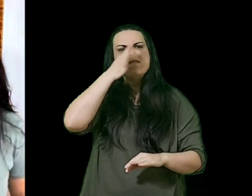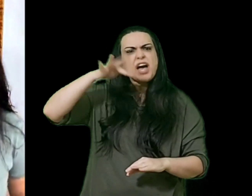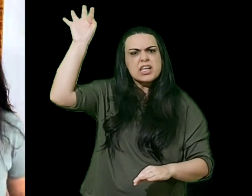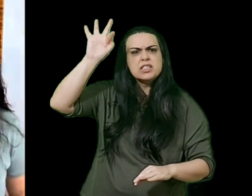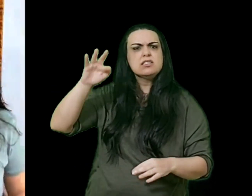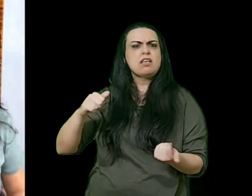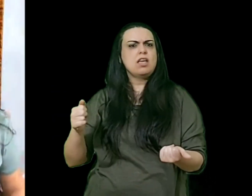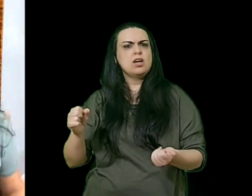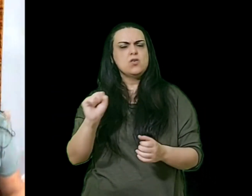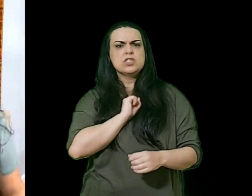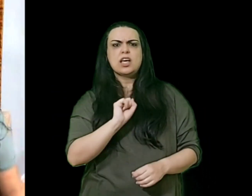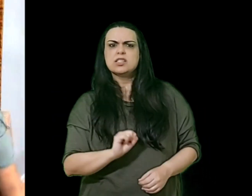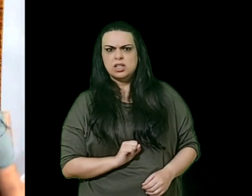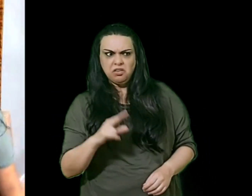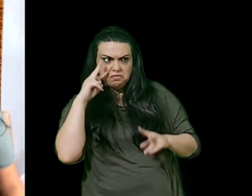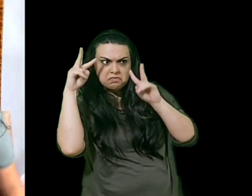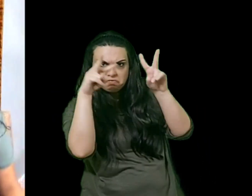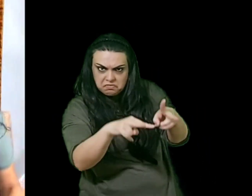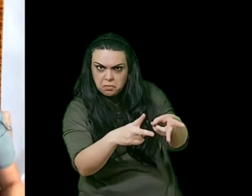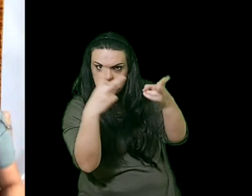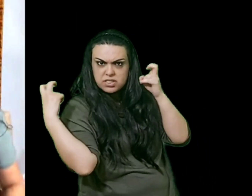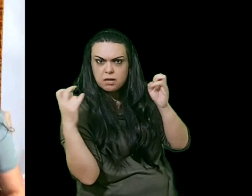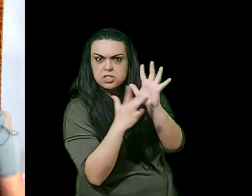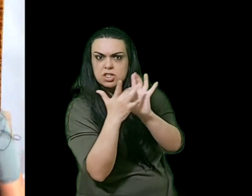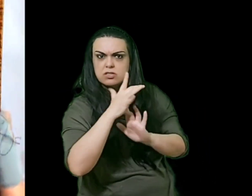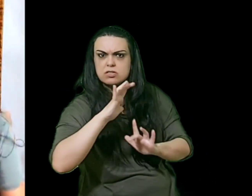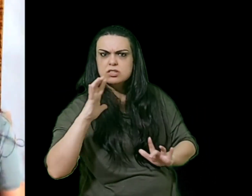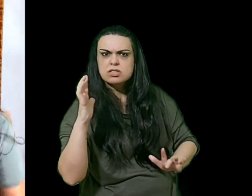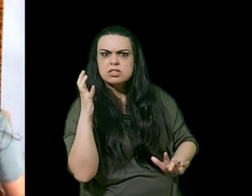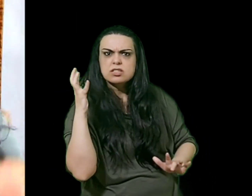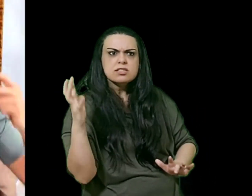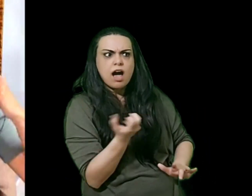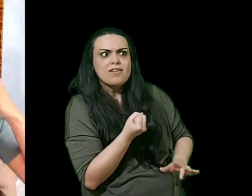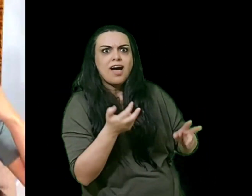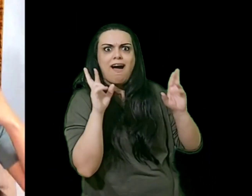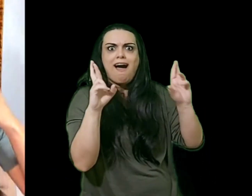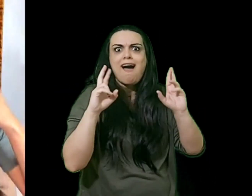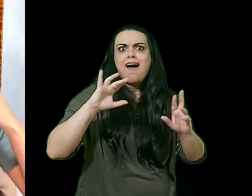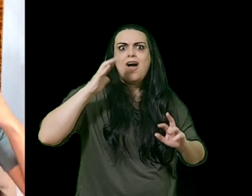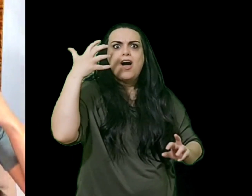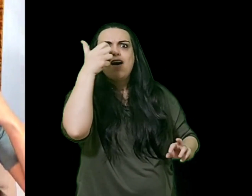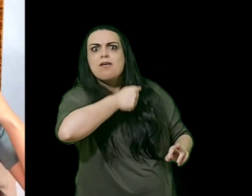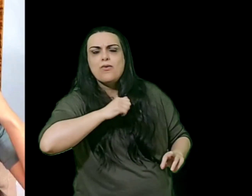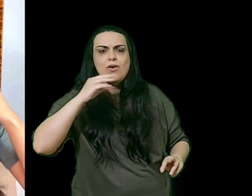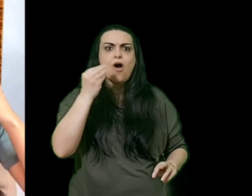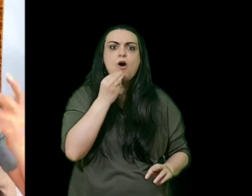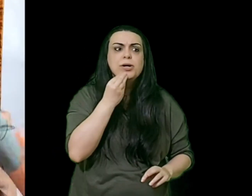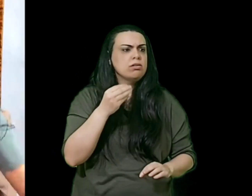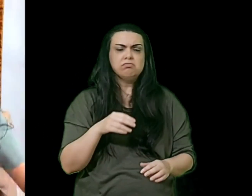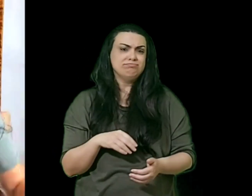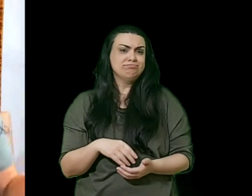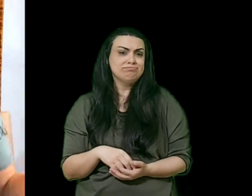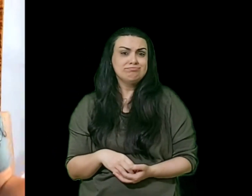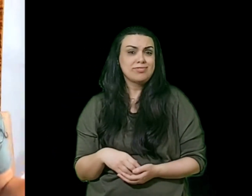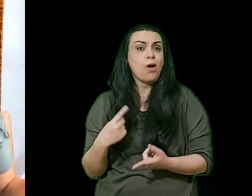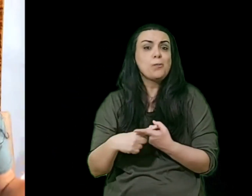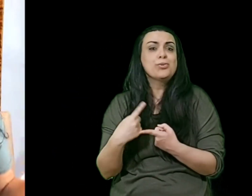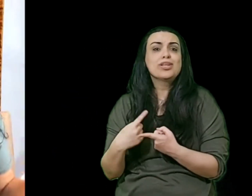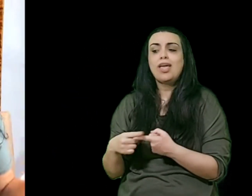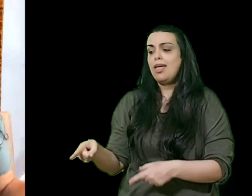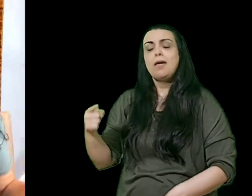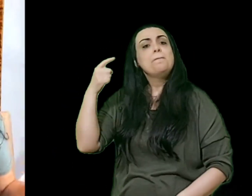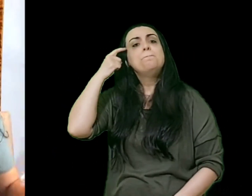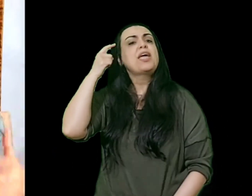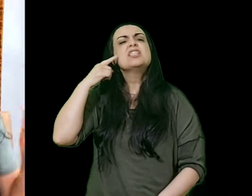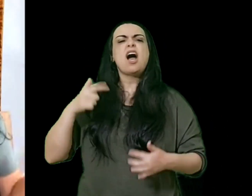eles conseguiam ver em Jesus uma oportunidade de vida, de salvação? Claro que não, porque na mente deles, primeiro que eles já achavam que